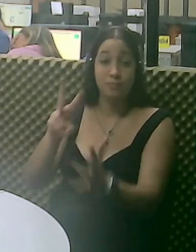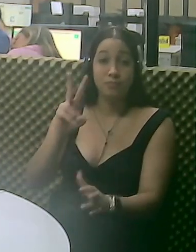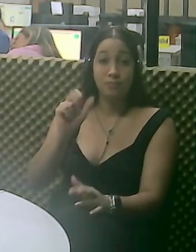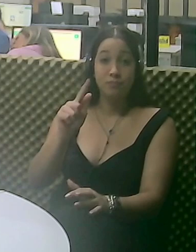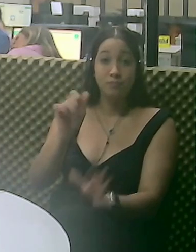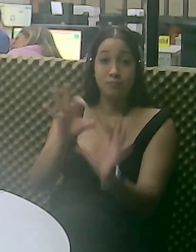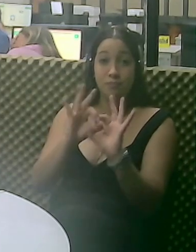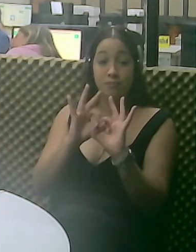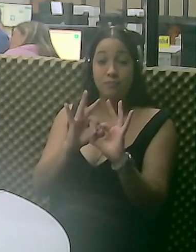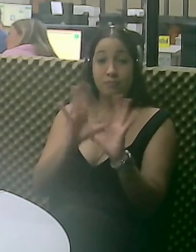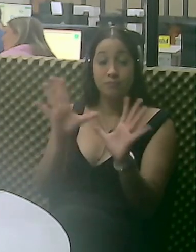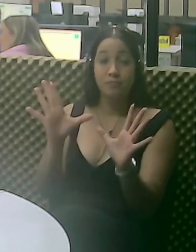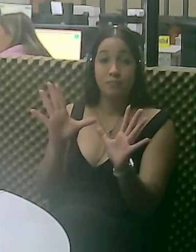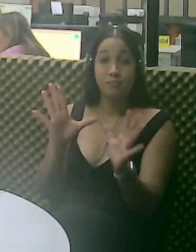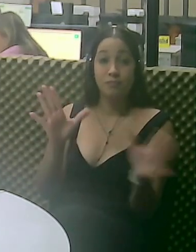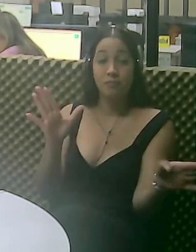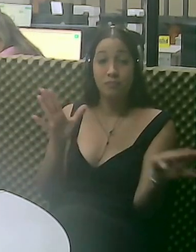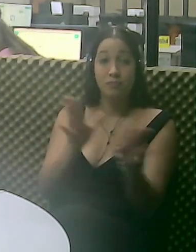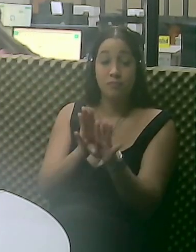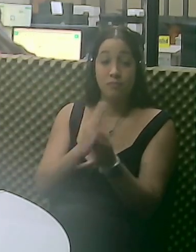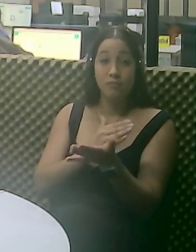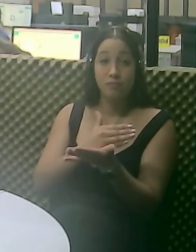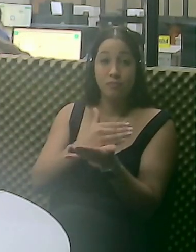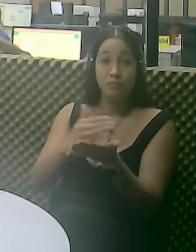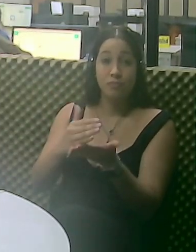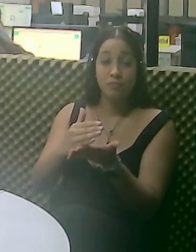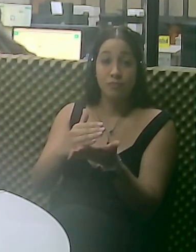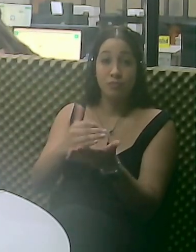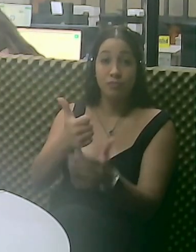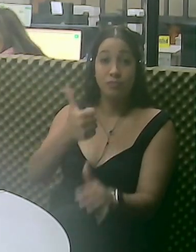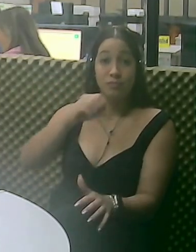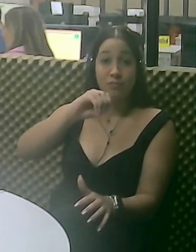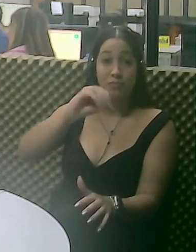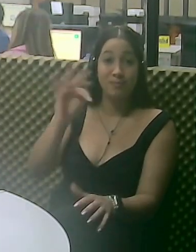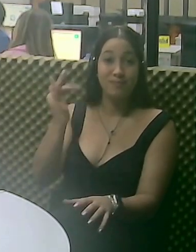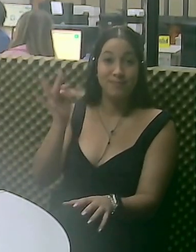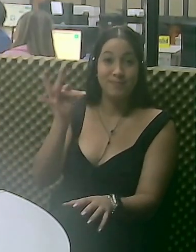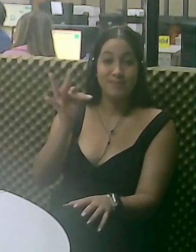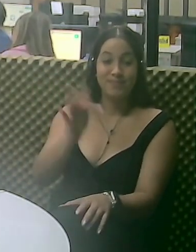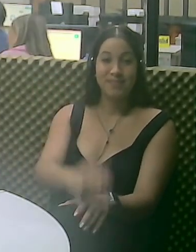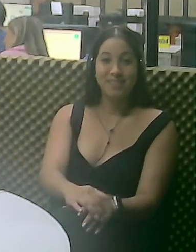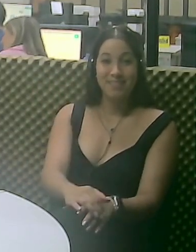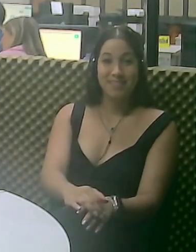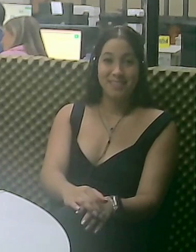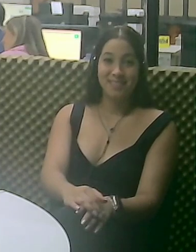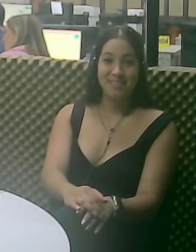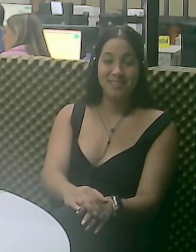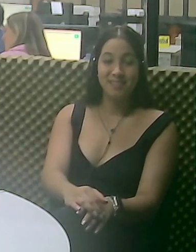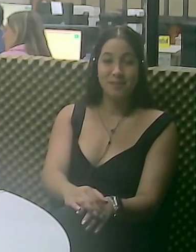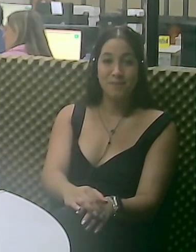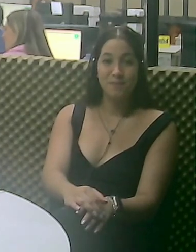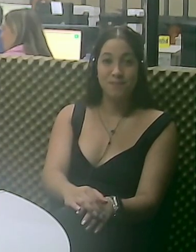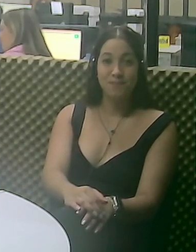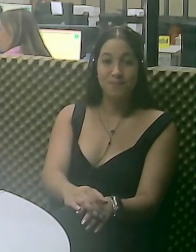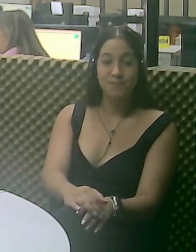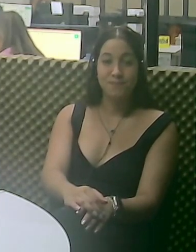vagas disponíveis, o prazo começa a valer a partir de 19 de fevereiro.